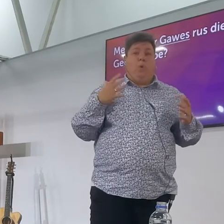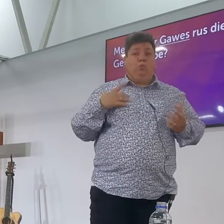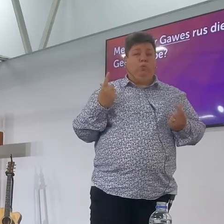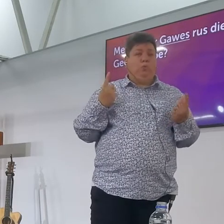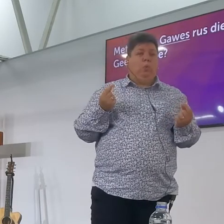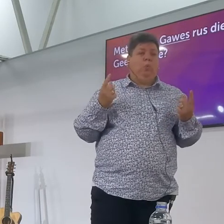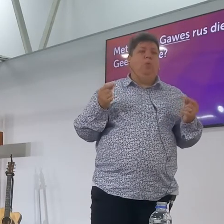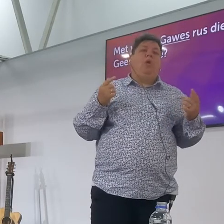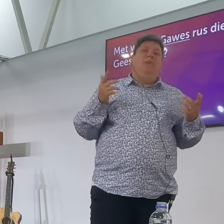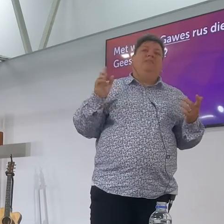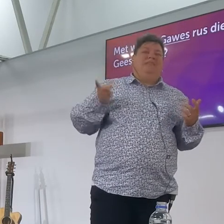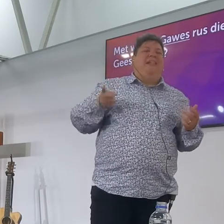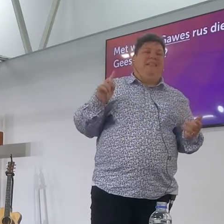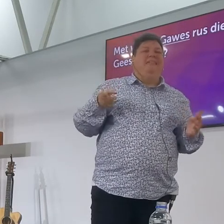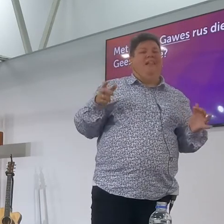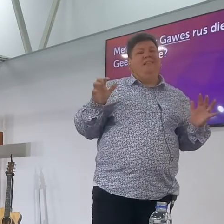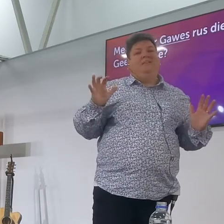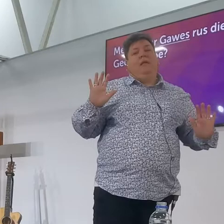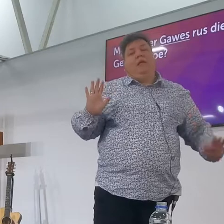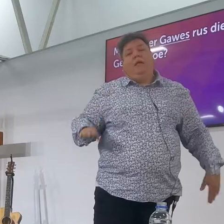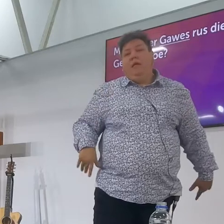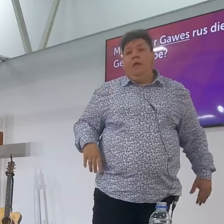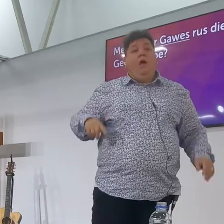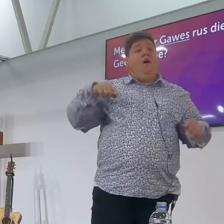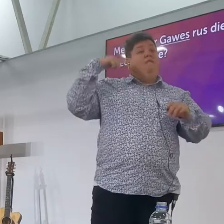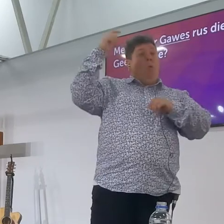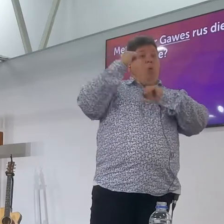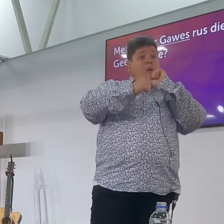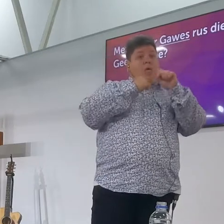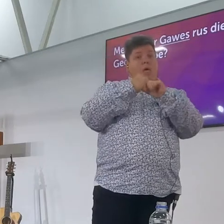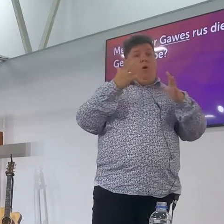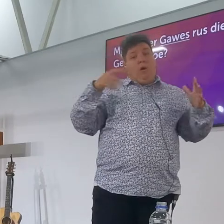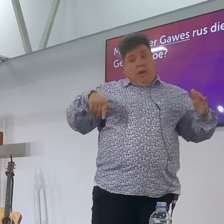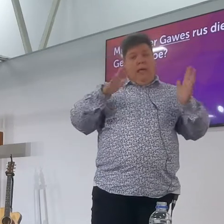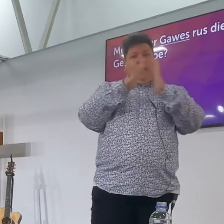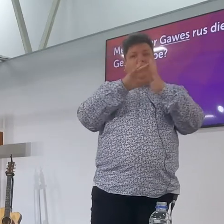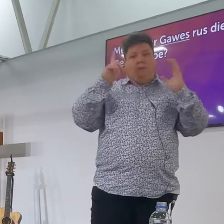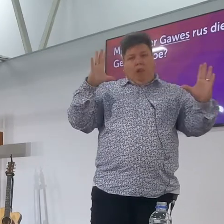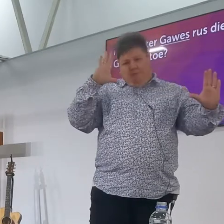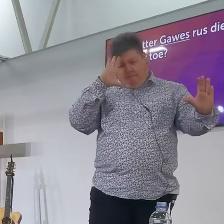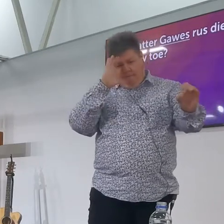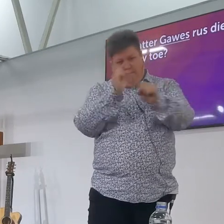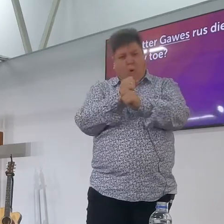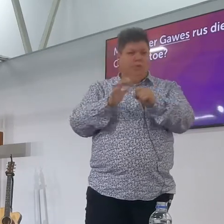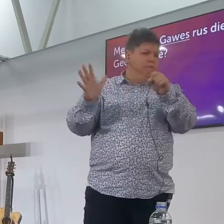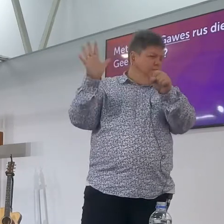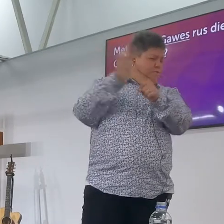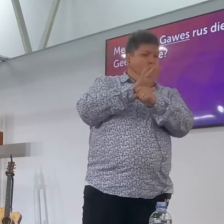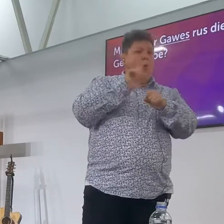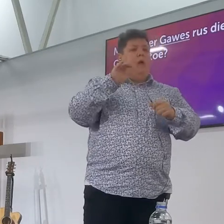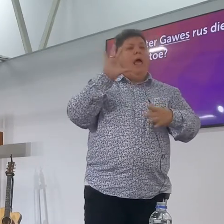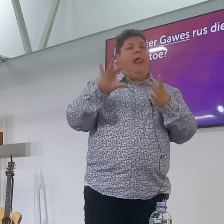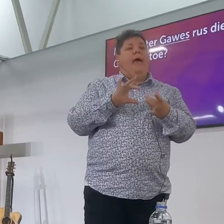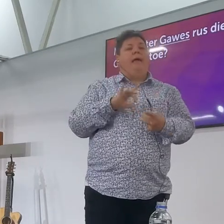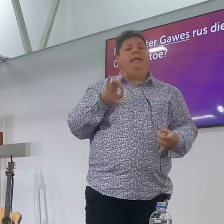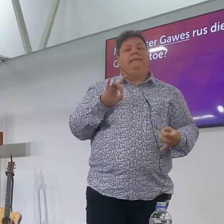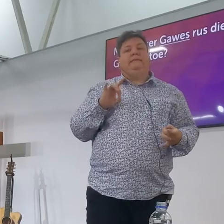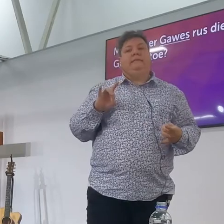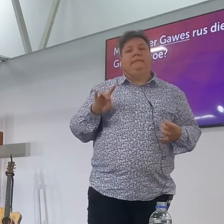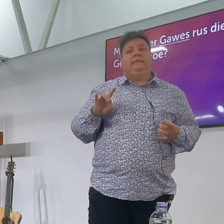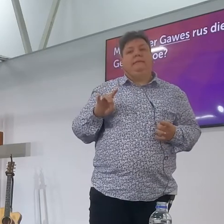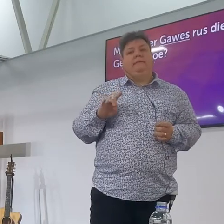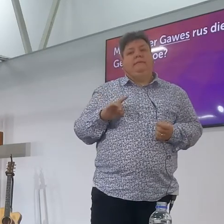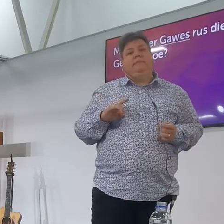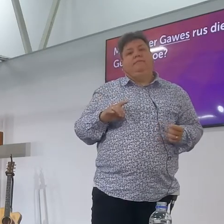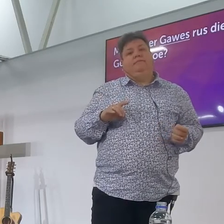op die Heilige Gees vir 'n hele kwartaal lank. Ek kan nie wag om dit volgende jaar te doen nie, maar dis eers volgende jaar. So, maar daar sien ons net, Korinthe